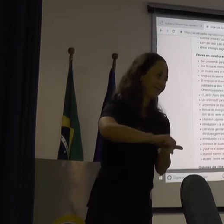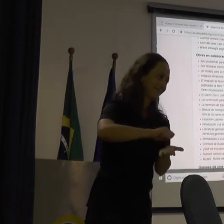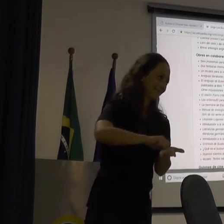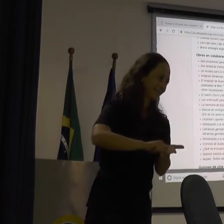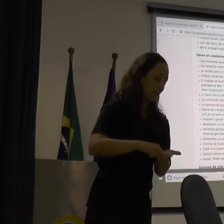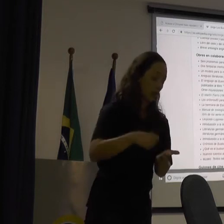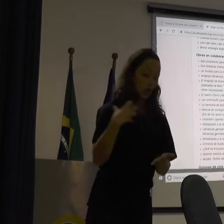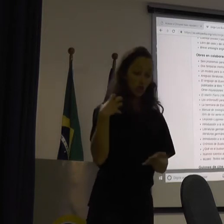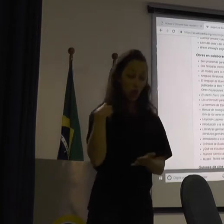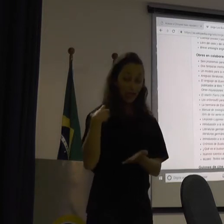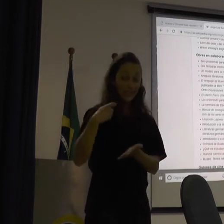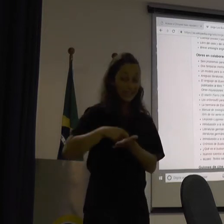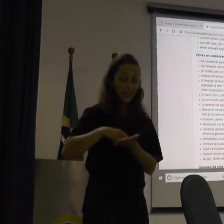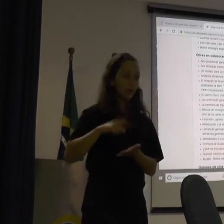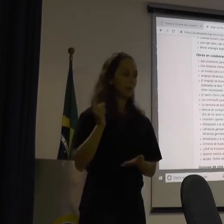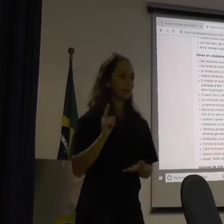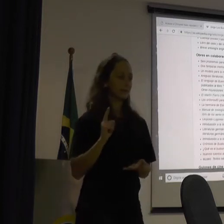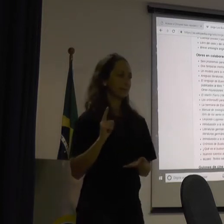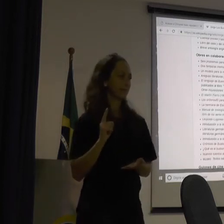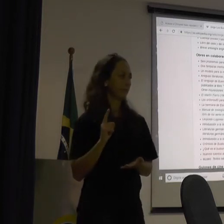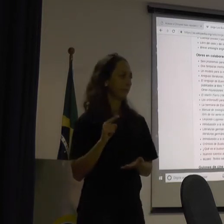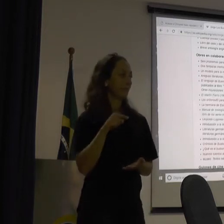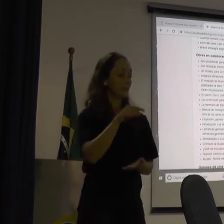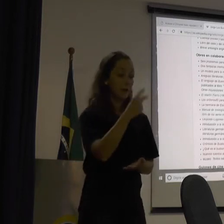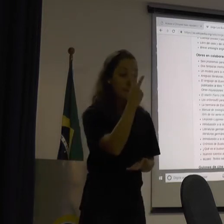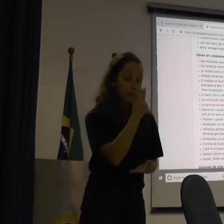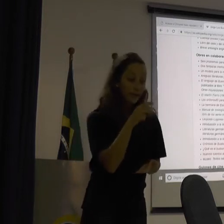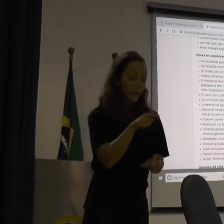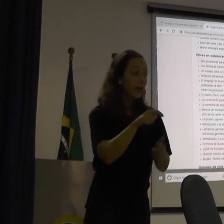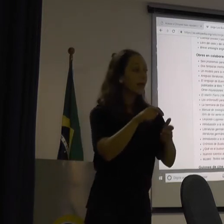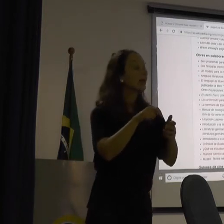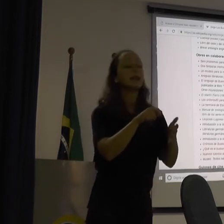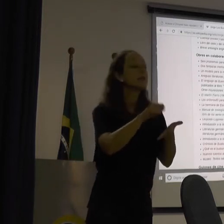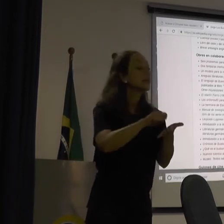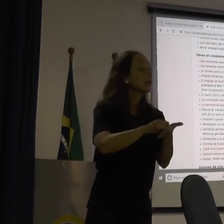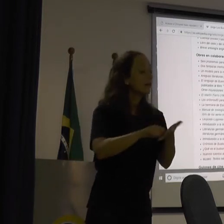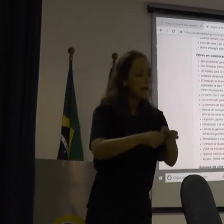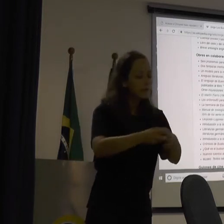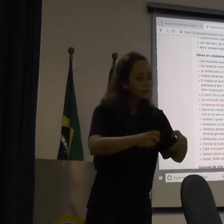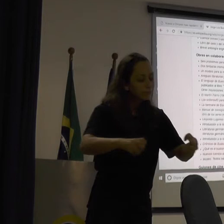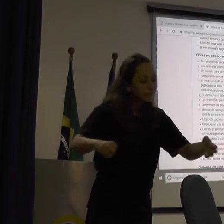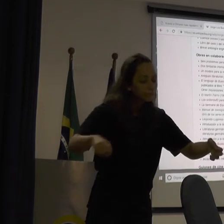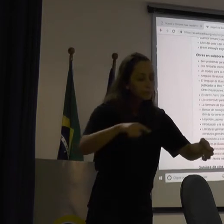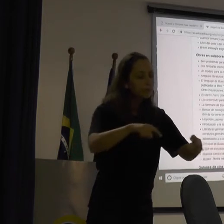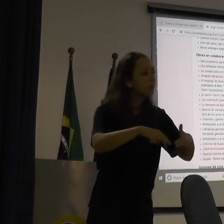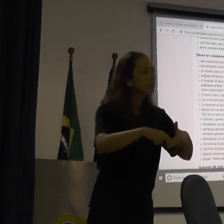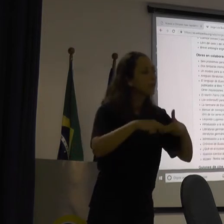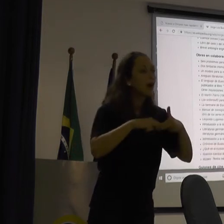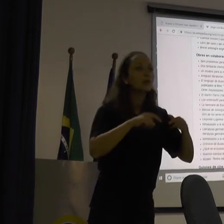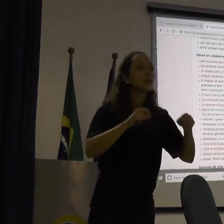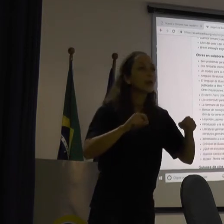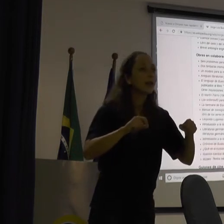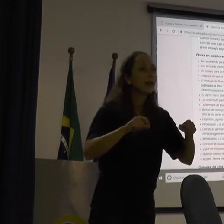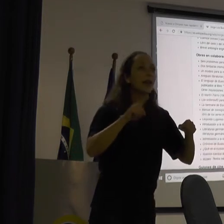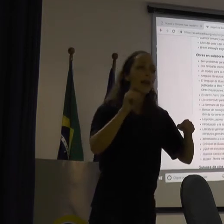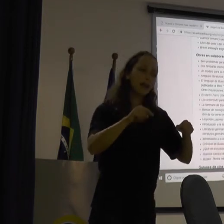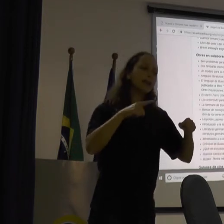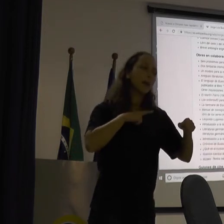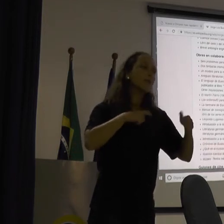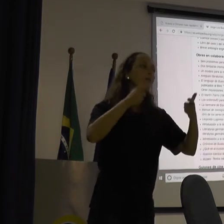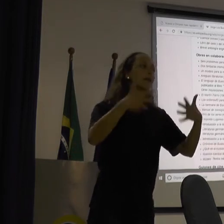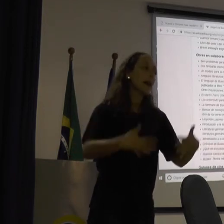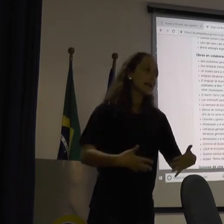de fato, o que moveu o Platão a escrever a obra dele foi a perda uma explicação emocional,